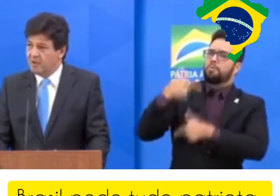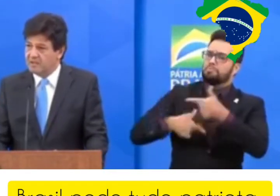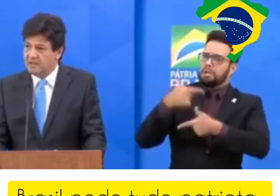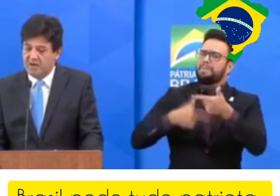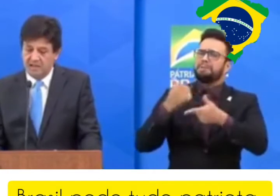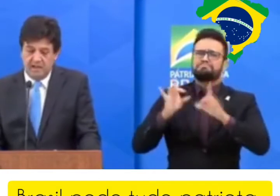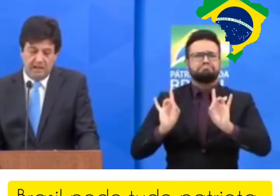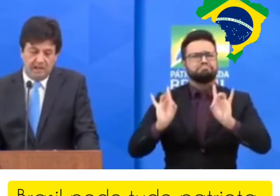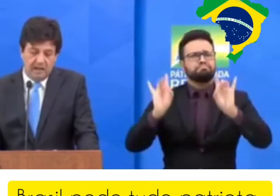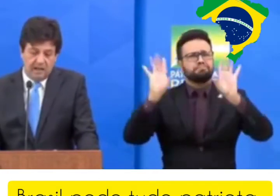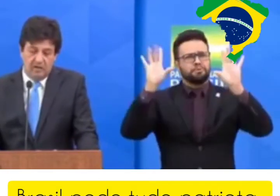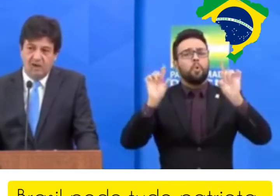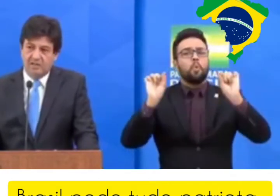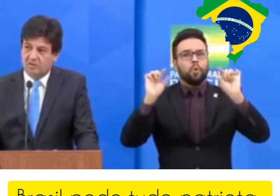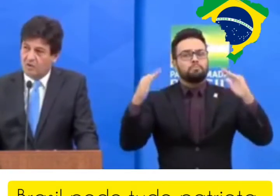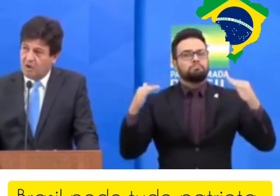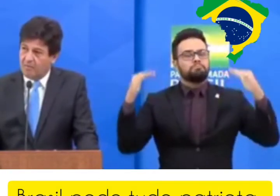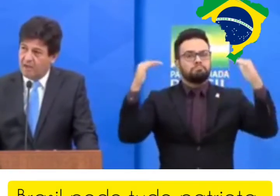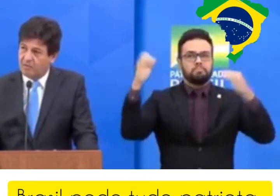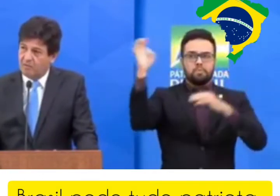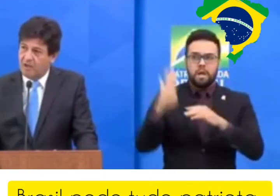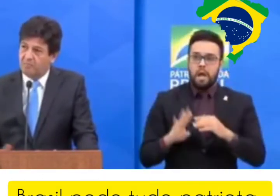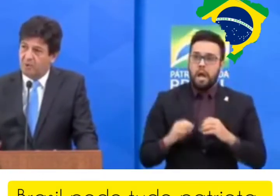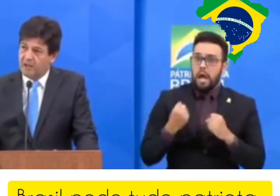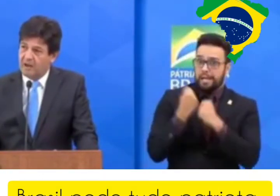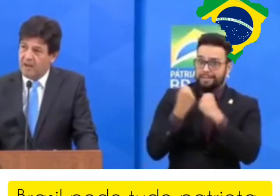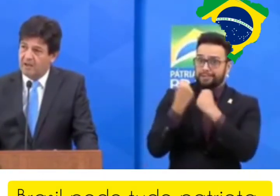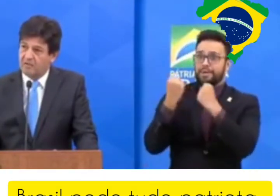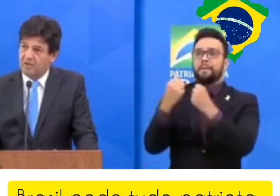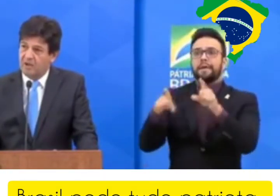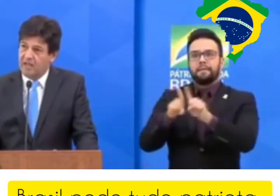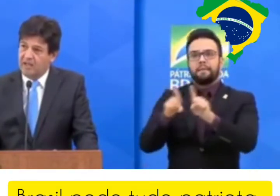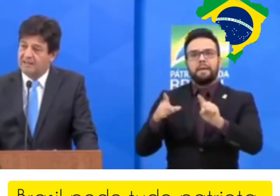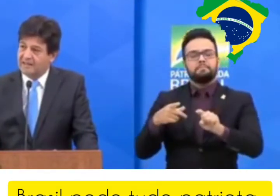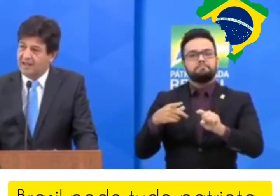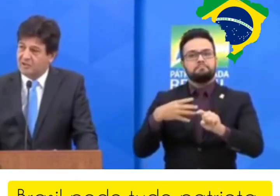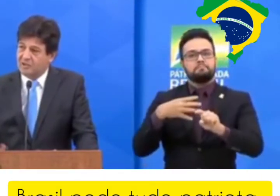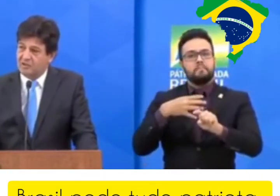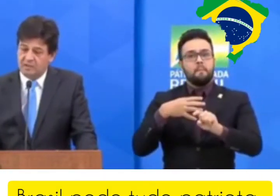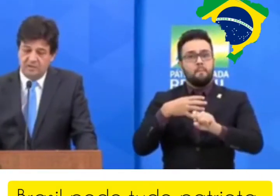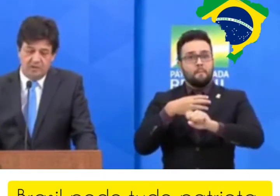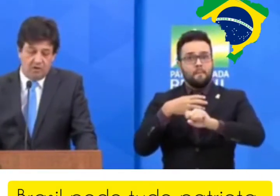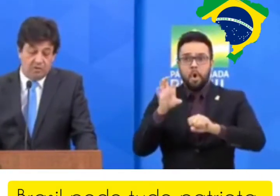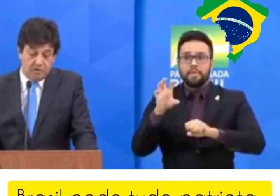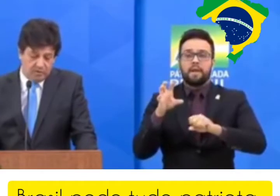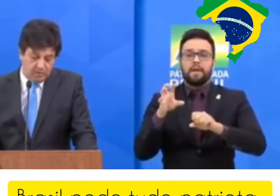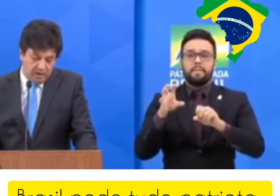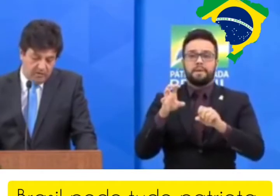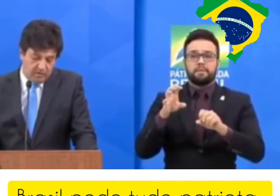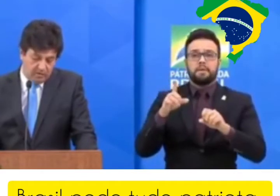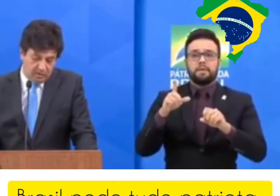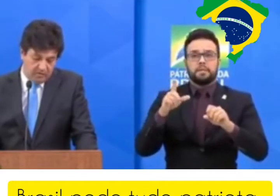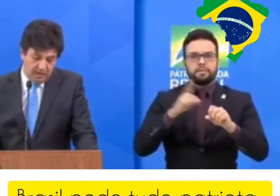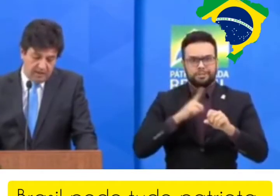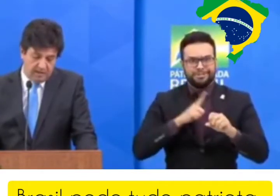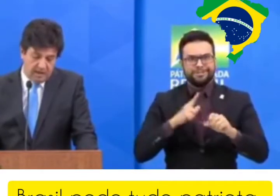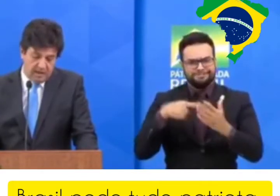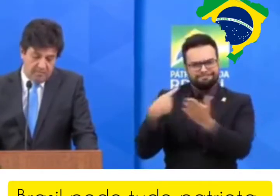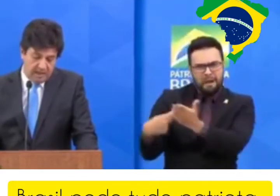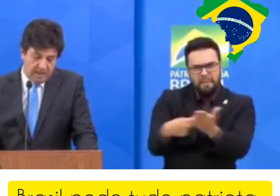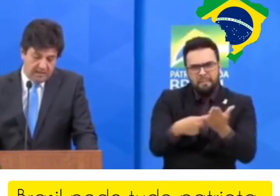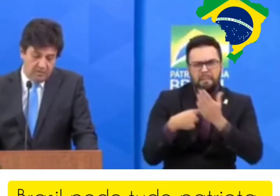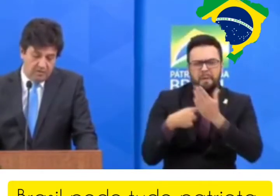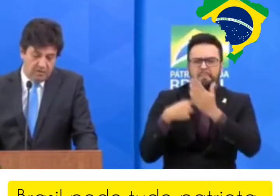da diplomacia brasileira no assessoramento, empoderamento e tratativas de altíssimo nível que foram